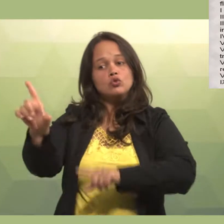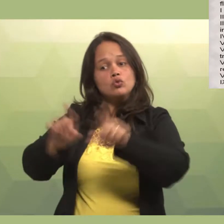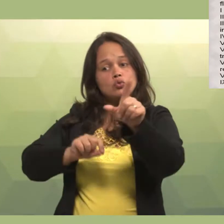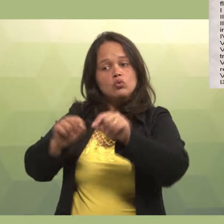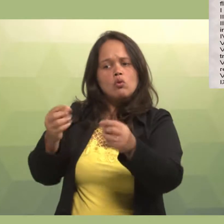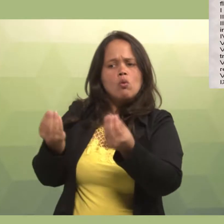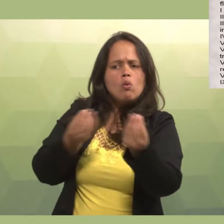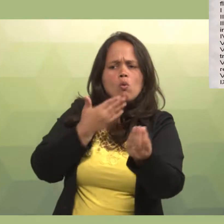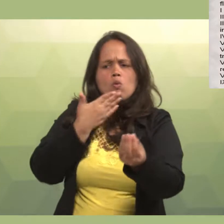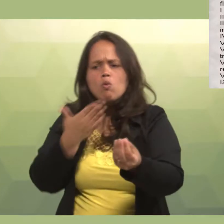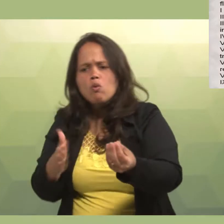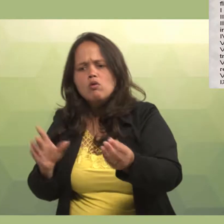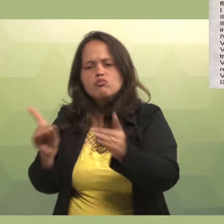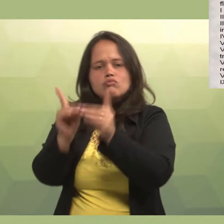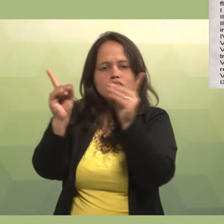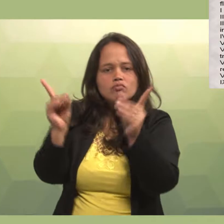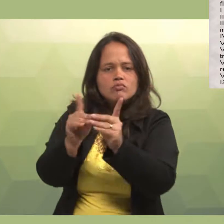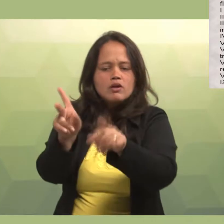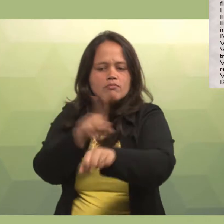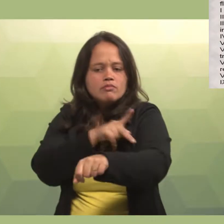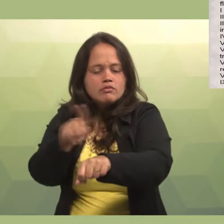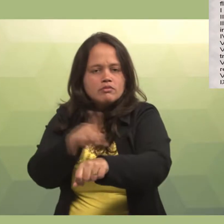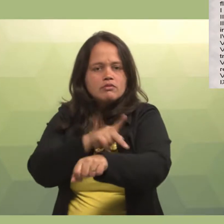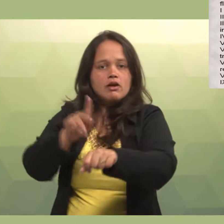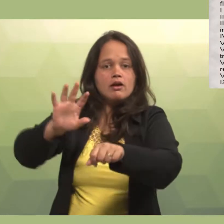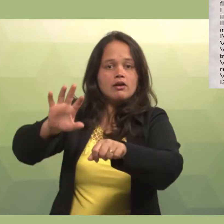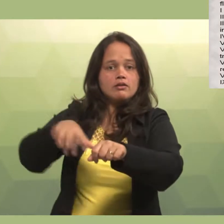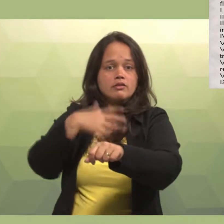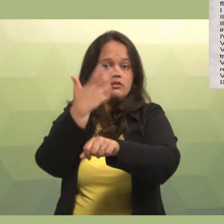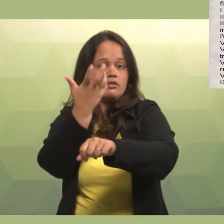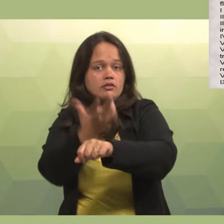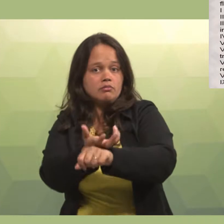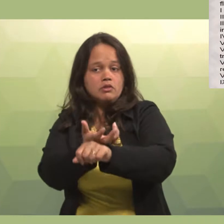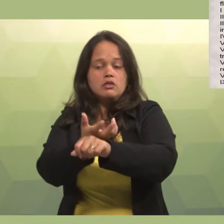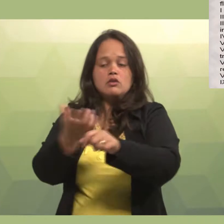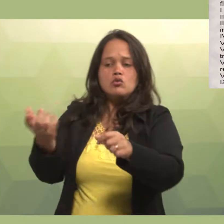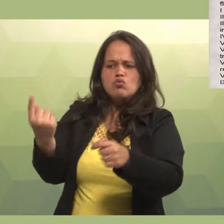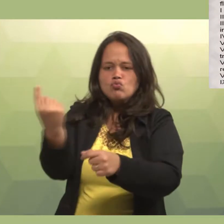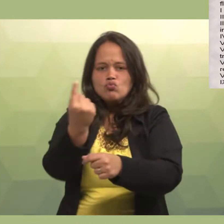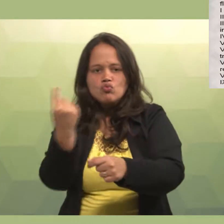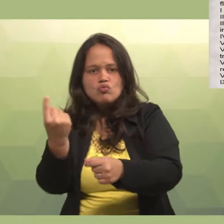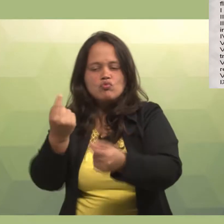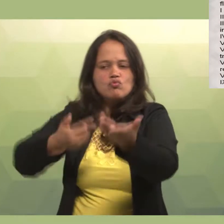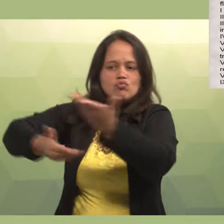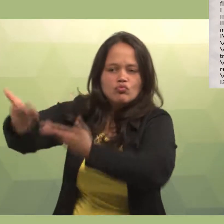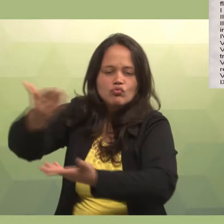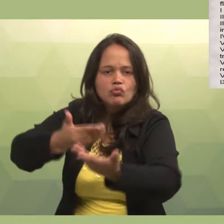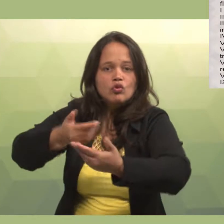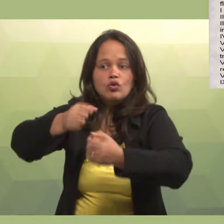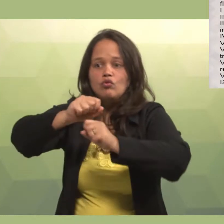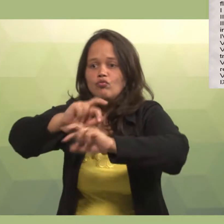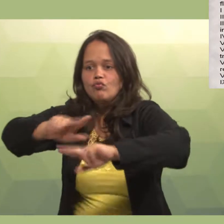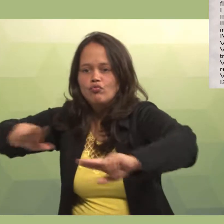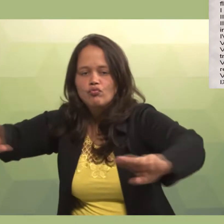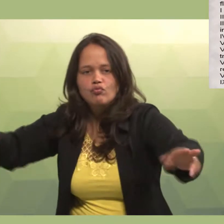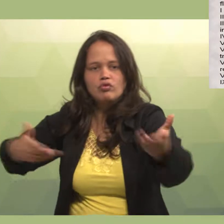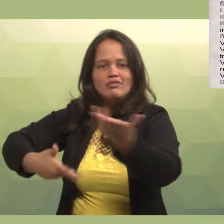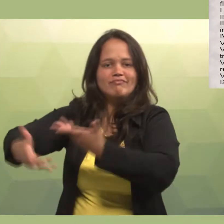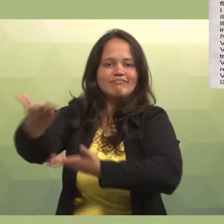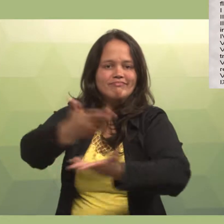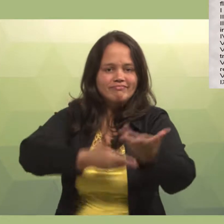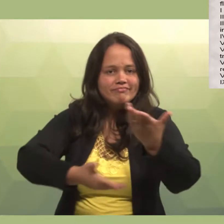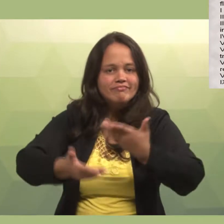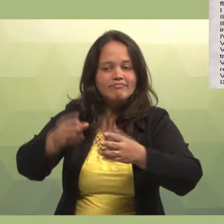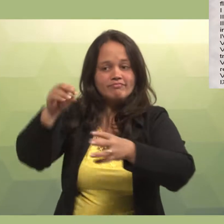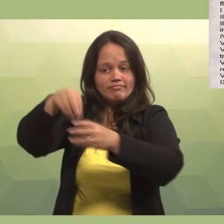abordagem didático-pedagógica disciplinar, pluridisciplinar, interdisciplinar ou transdisciplinar pela